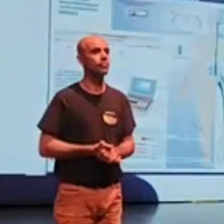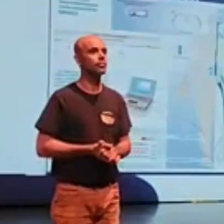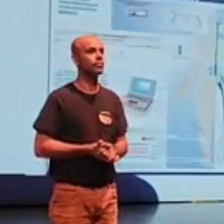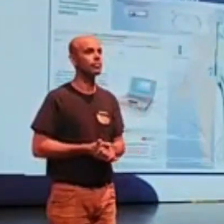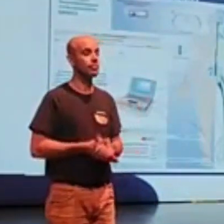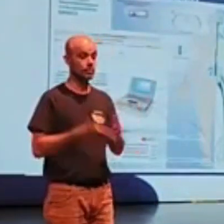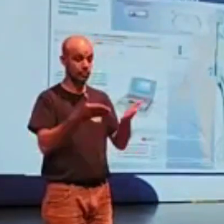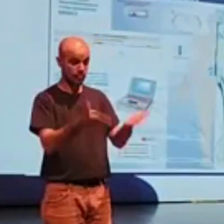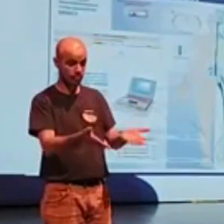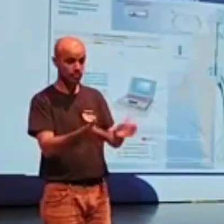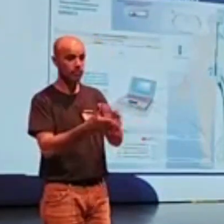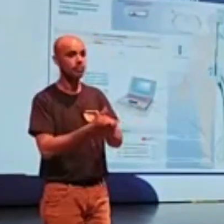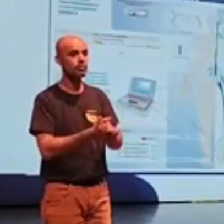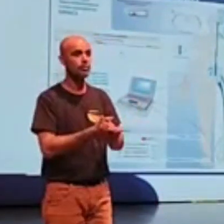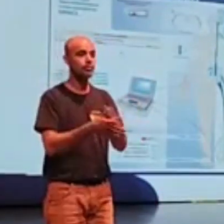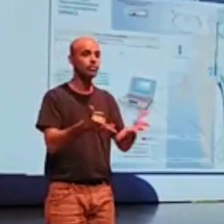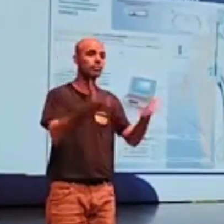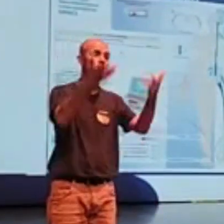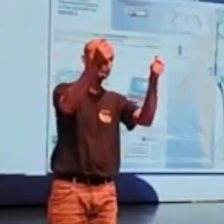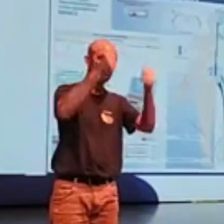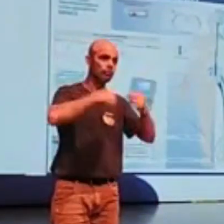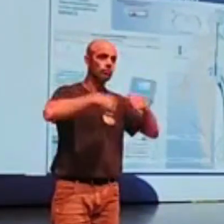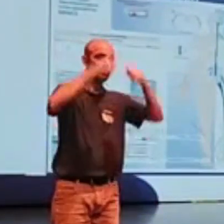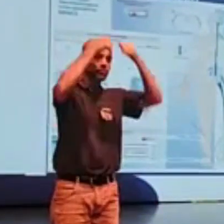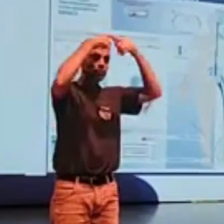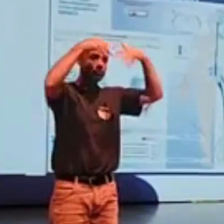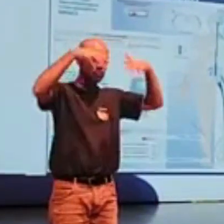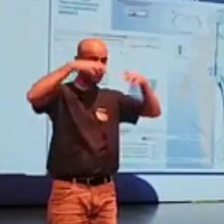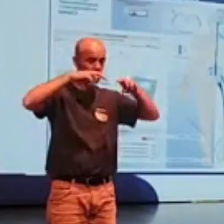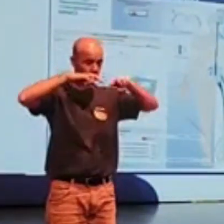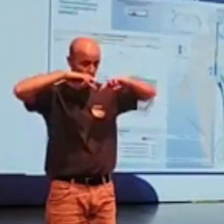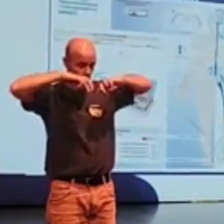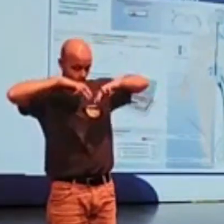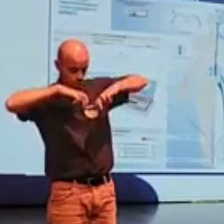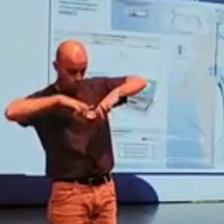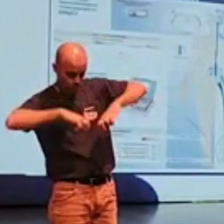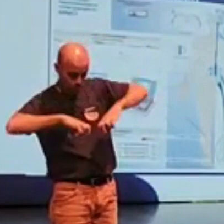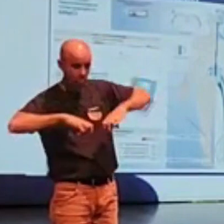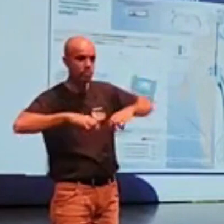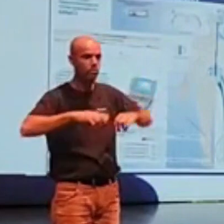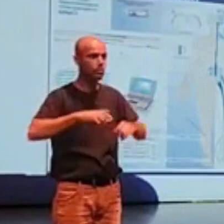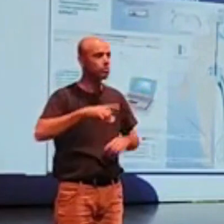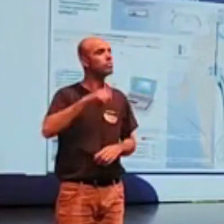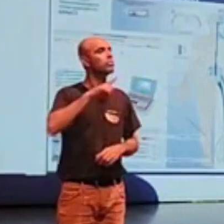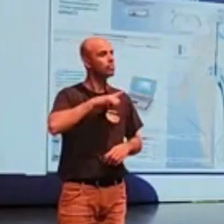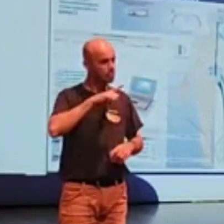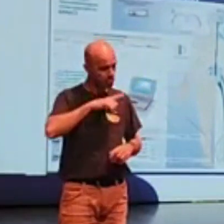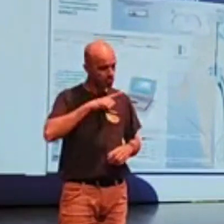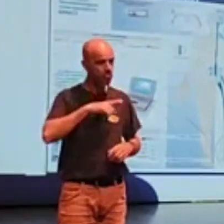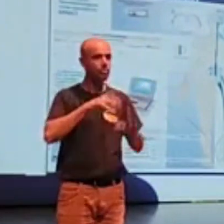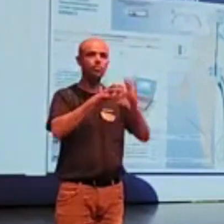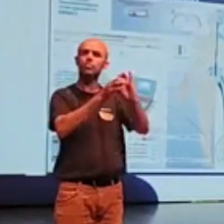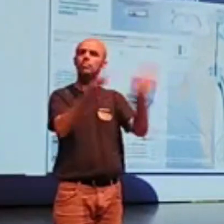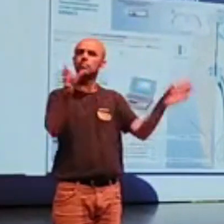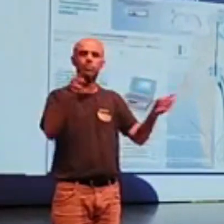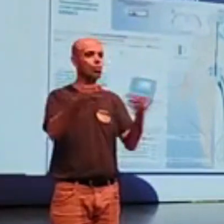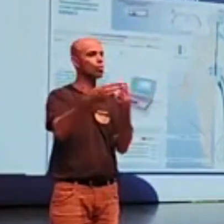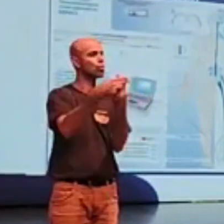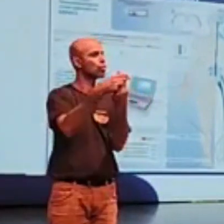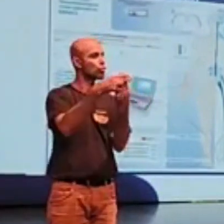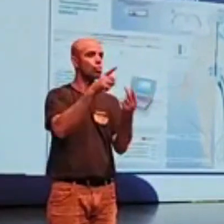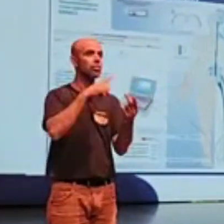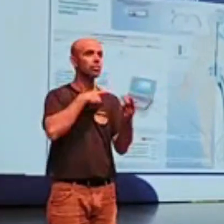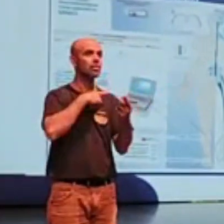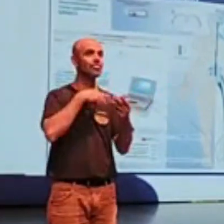E aqui, a maravilhosa neuromonitorização intraoperatória. Isso existe, isso está disponível, no SUS tem muita